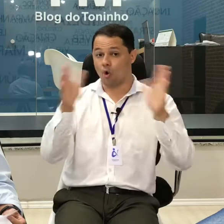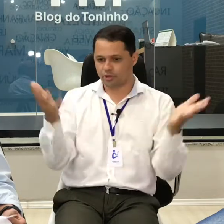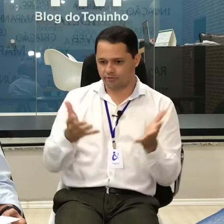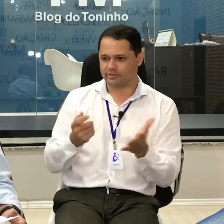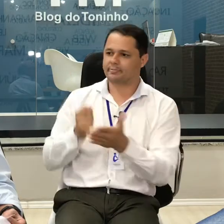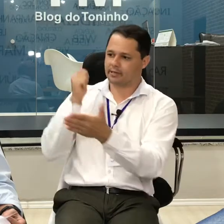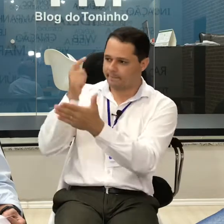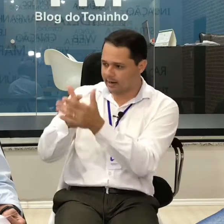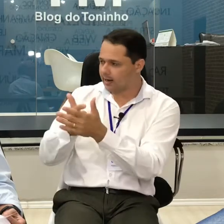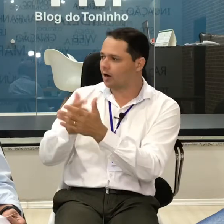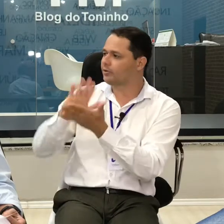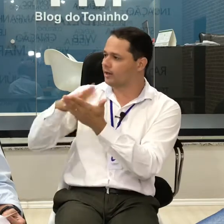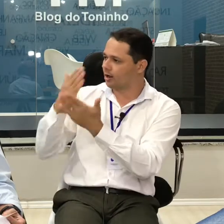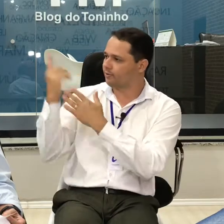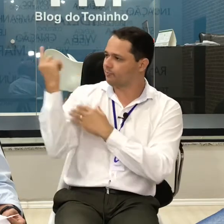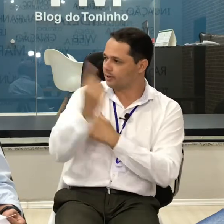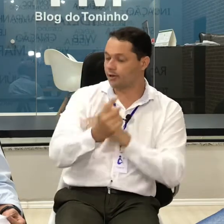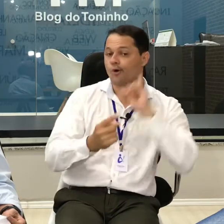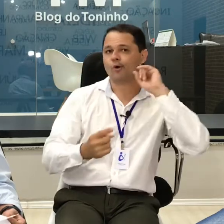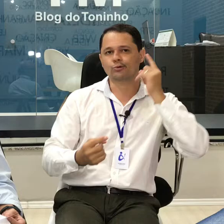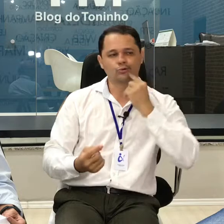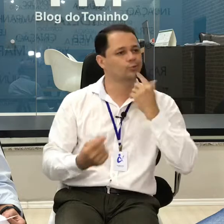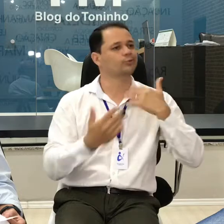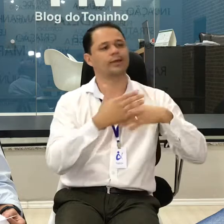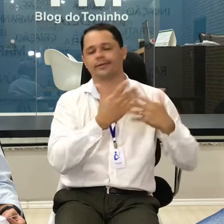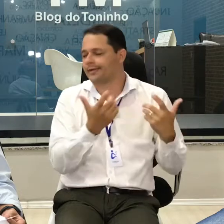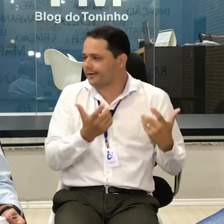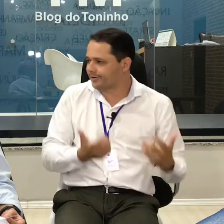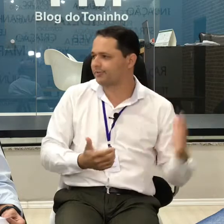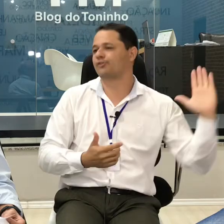você precisa pagar um intérprete para ir, ou o surdo tem que ter aquela chatice de